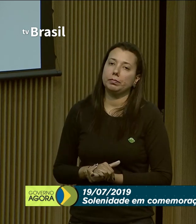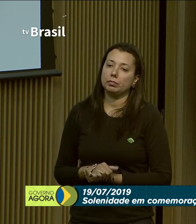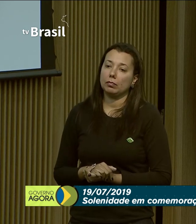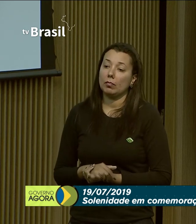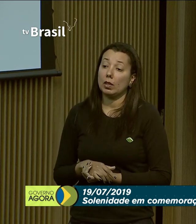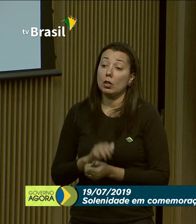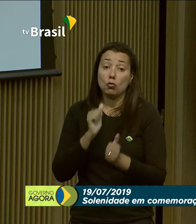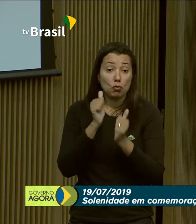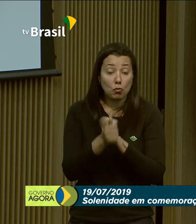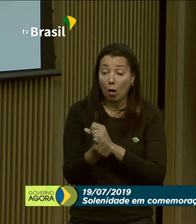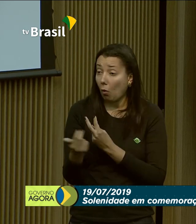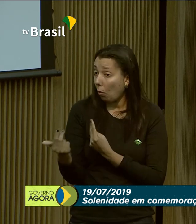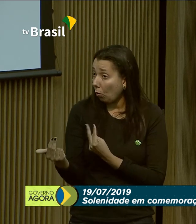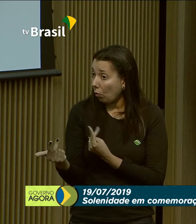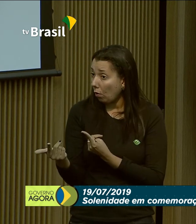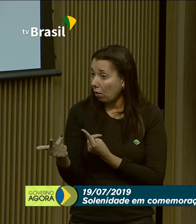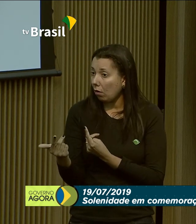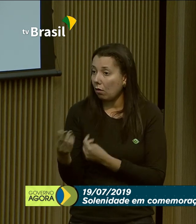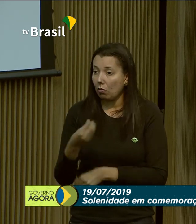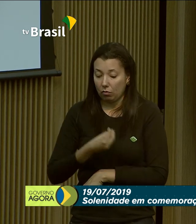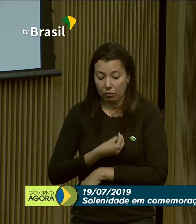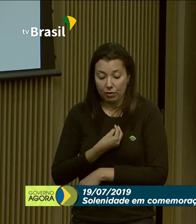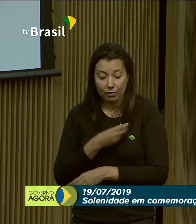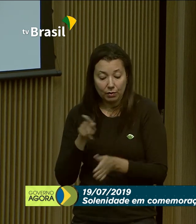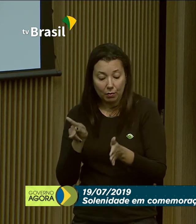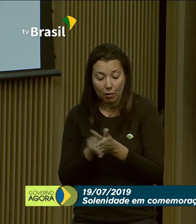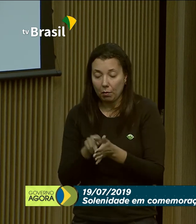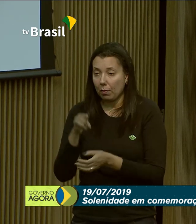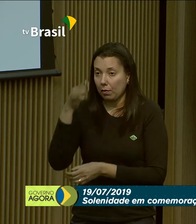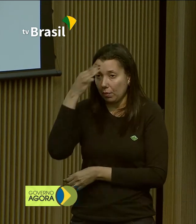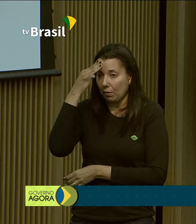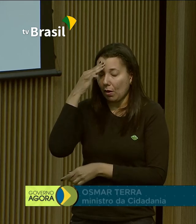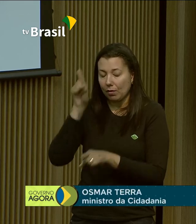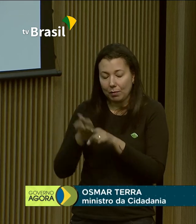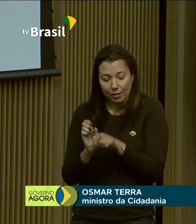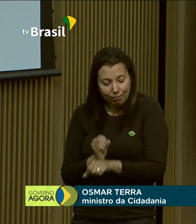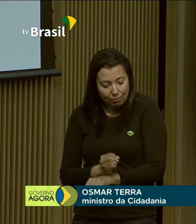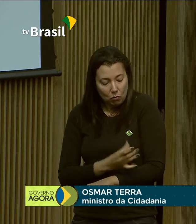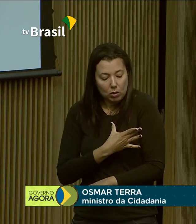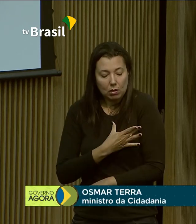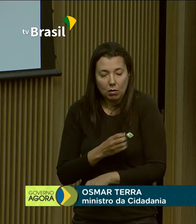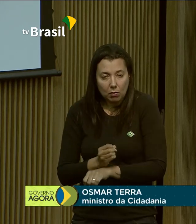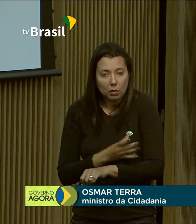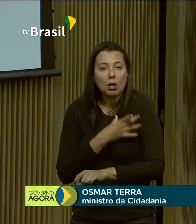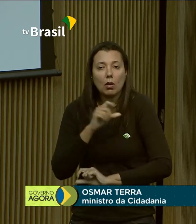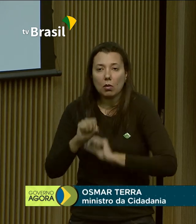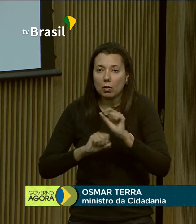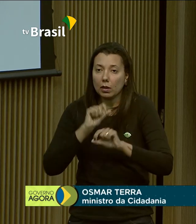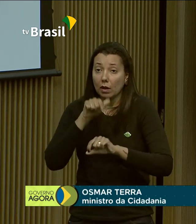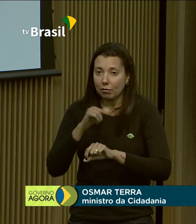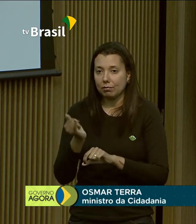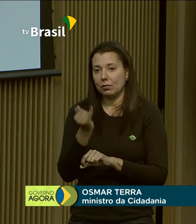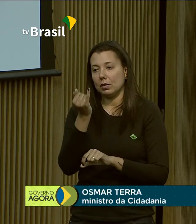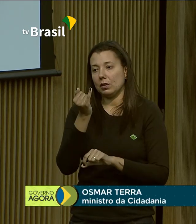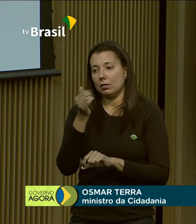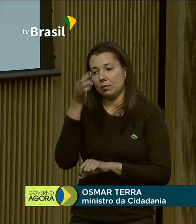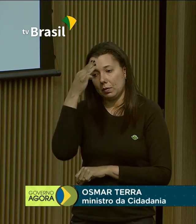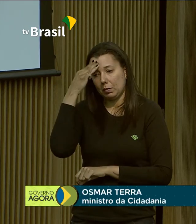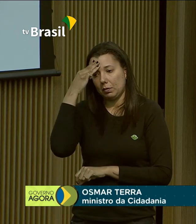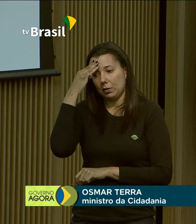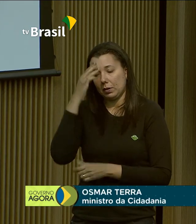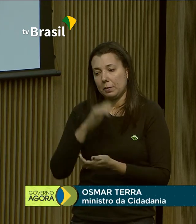E o futebol é isso, o futebol está muito vivo na nossa vida, na emoção, né? E a emoção é um fator muito importante para a